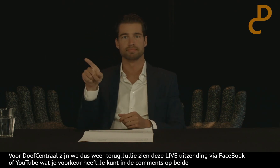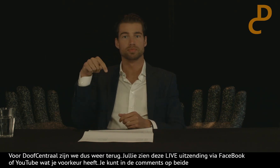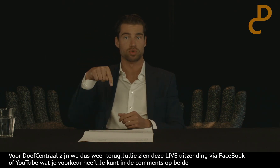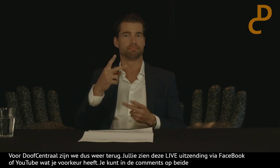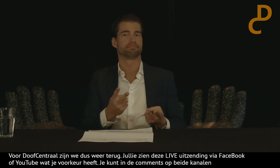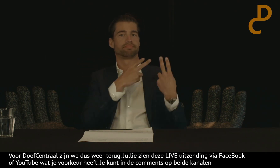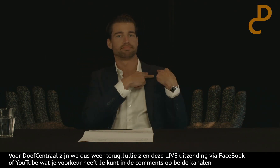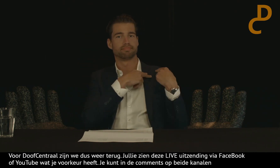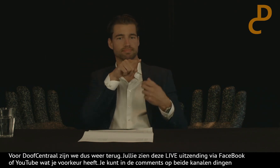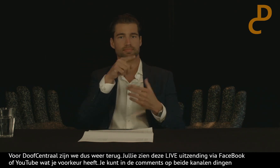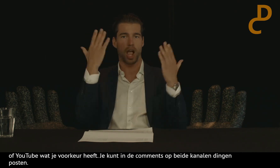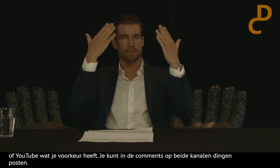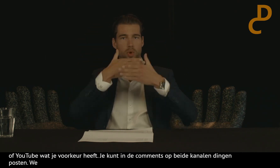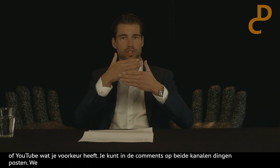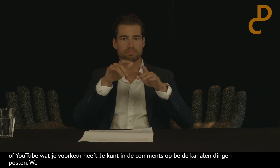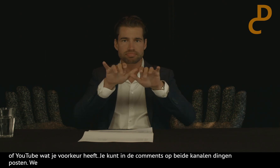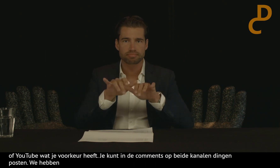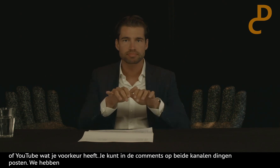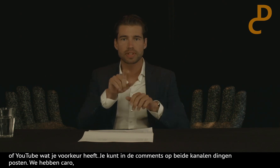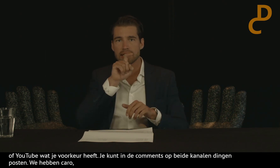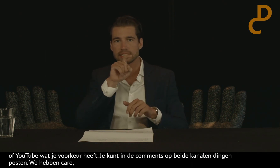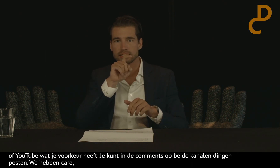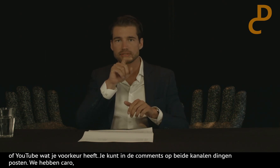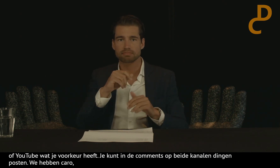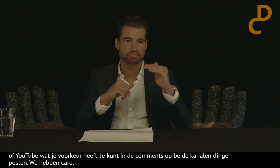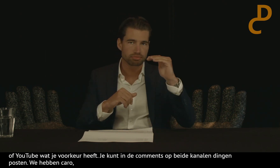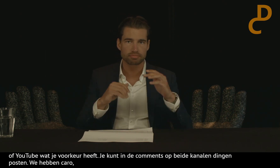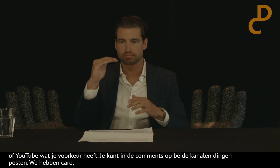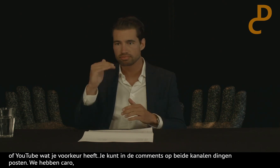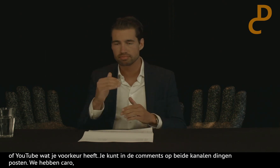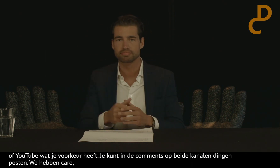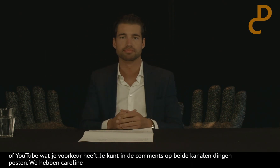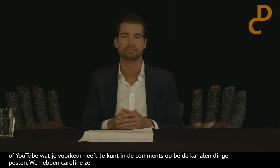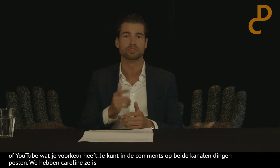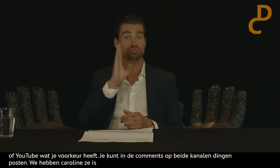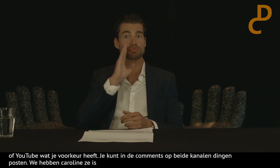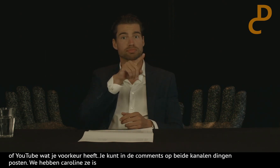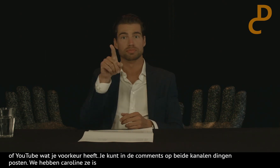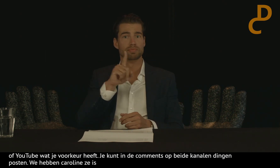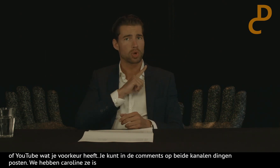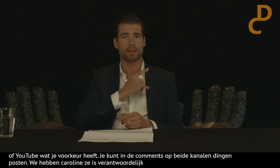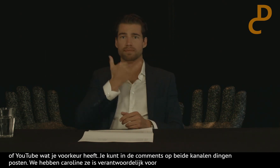wij hebben Carolien, is verantwoordelijk voor vanavond voor de reacties. Dus als